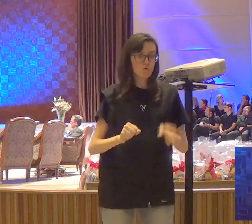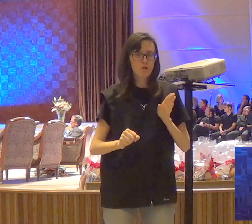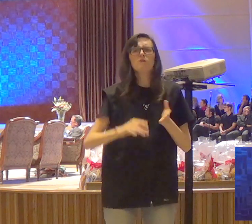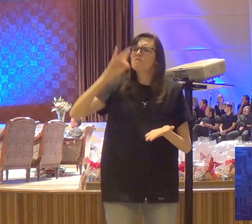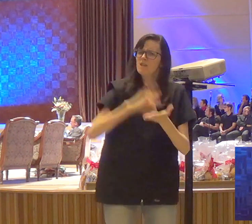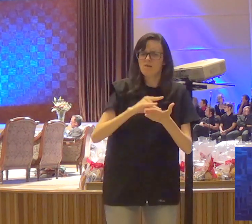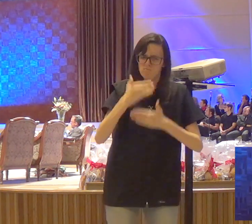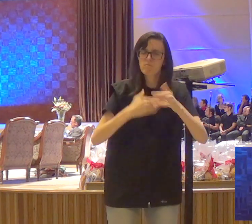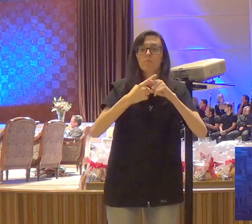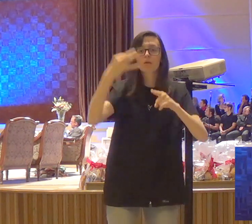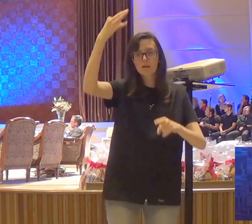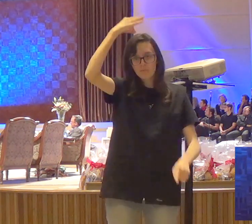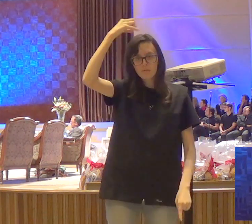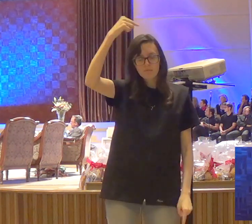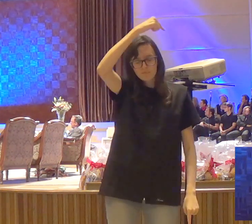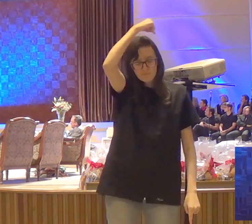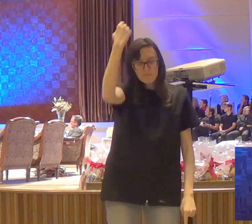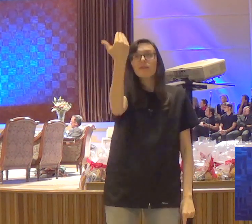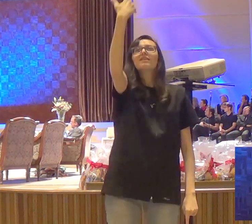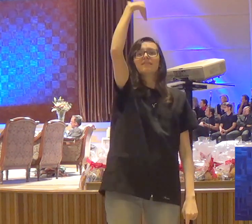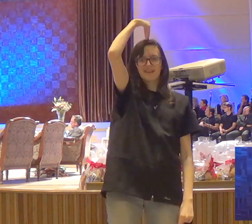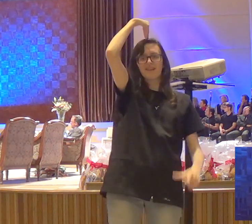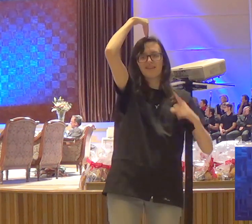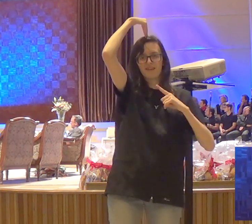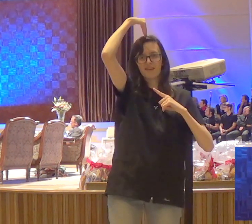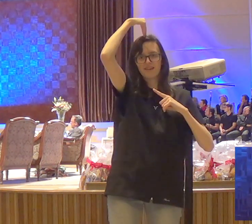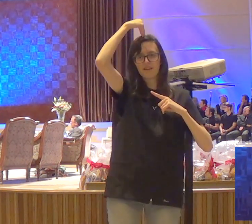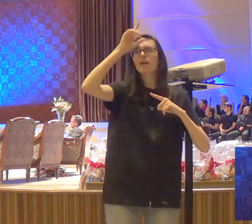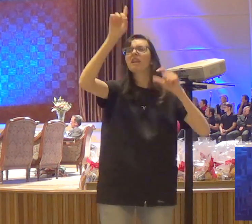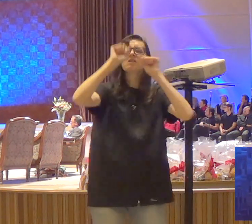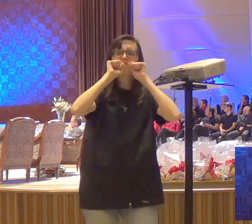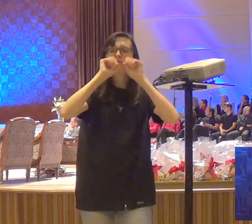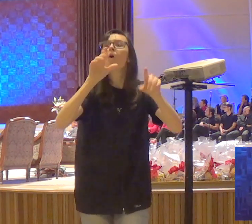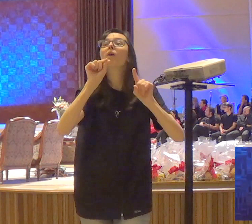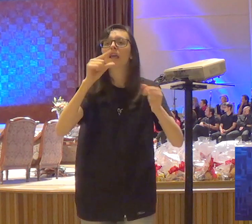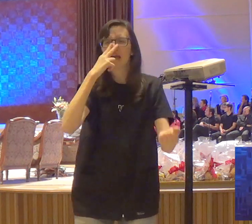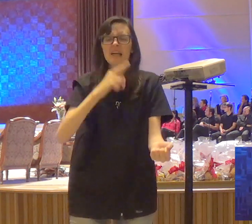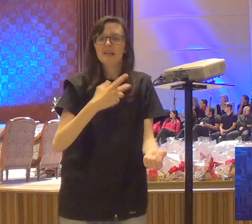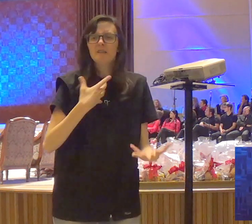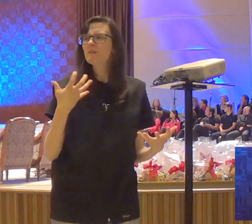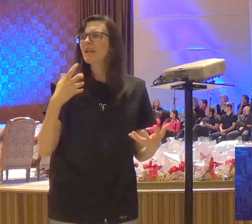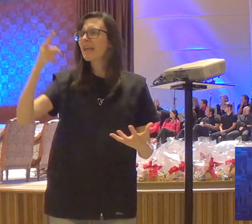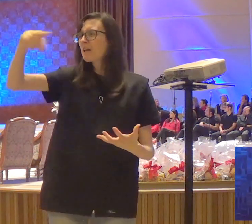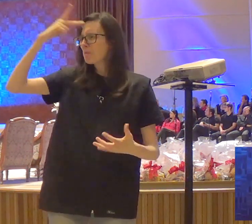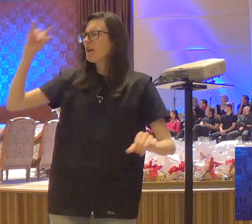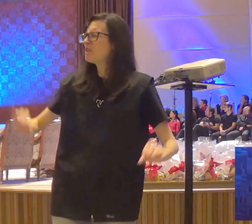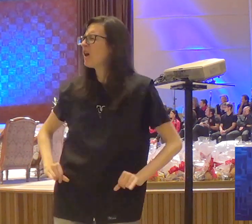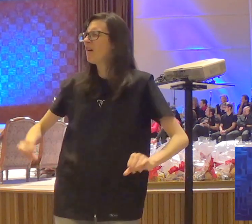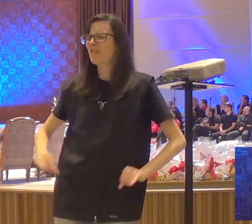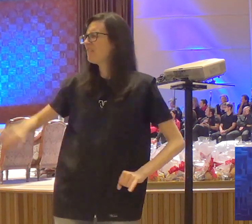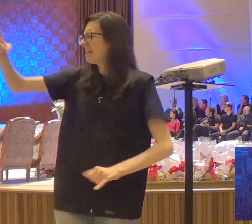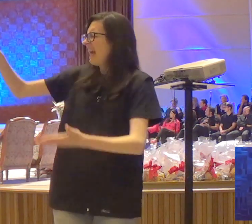coração, onde o Espírito de Deus habita. Que Deus te abençoe com raiva e lágrimas derramadas por aqueles que sofrem com